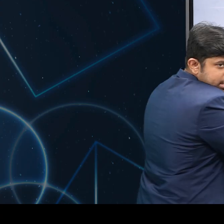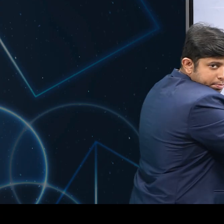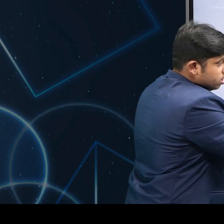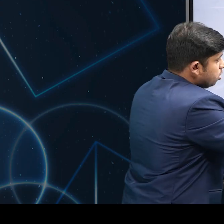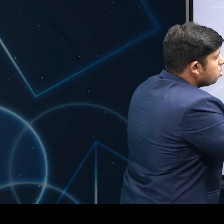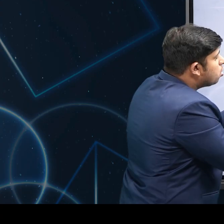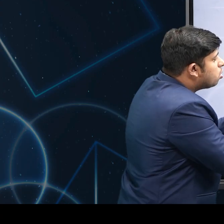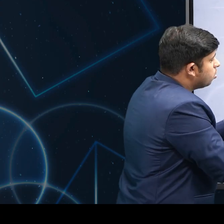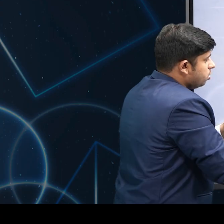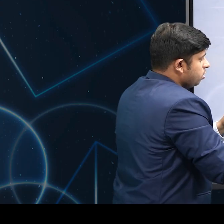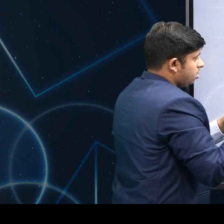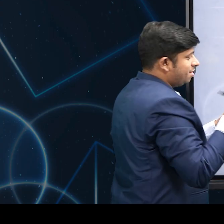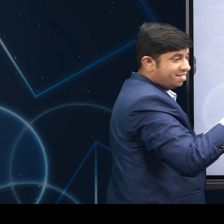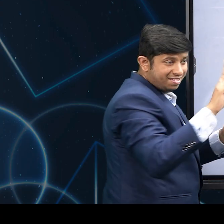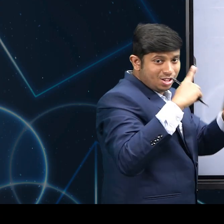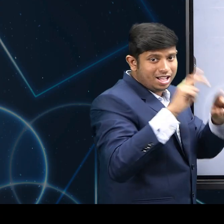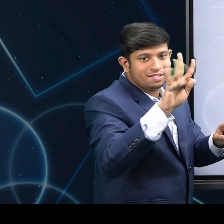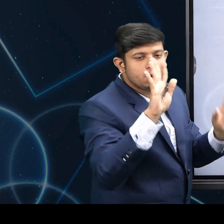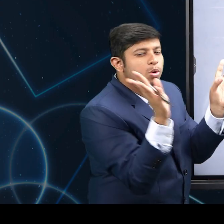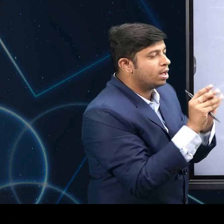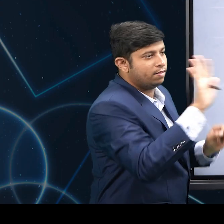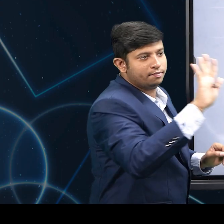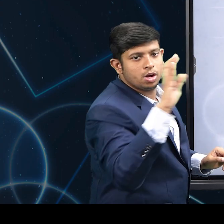= 22 × 25